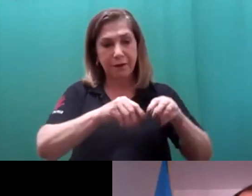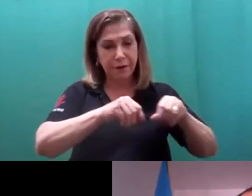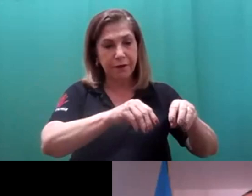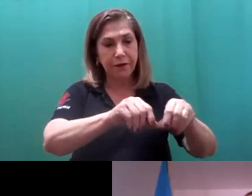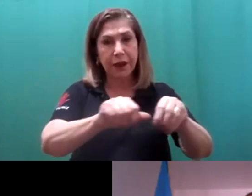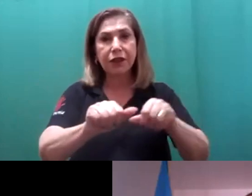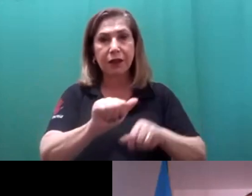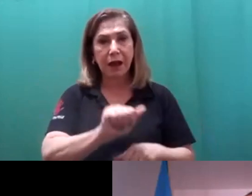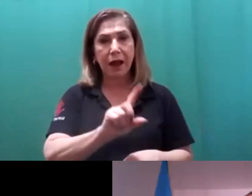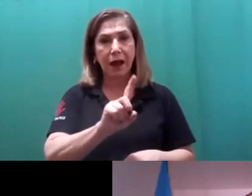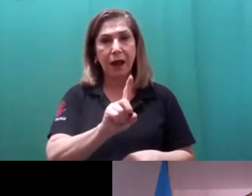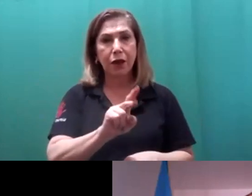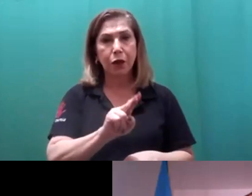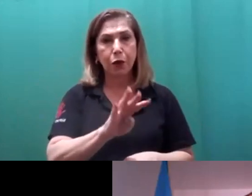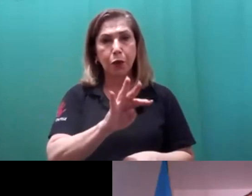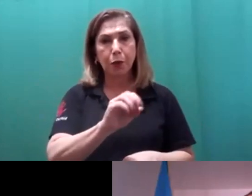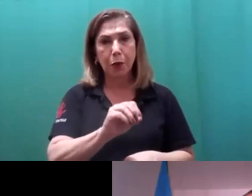adubo, em